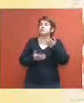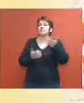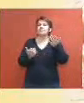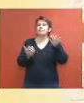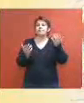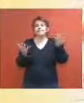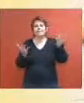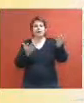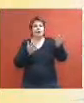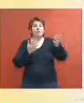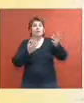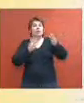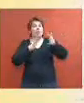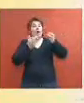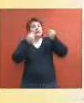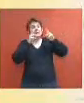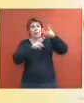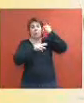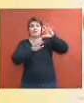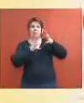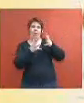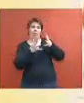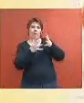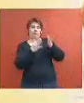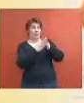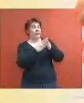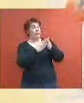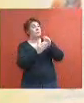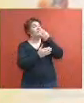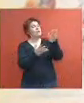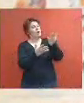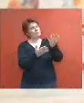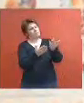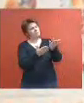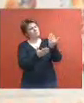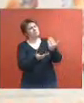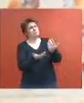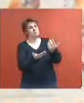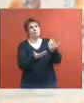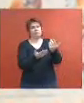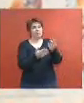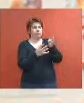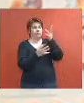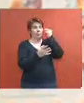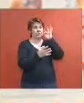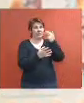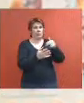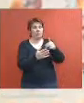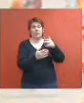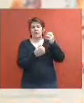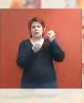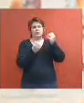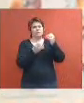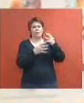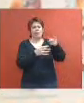Enfin, la seule manière de certains qui comprennent, c'est de leur faire répéter ce qui a été dit et de voir s'ils ont compris. Mais dans les faits, souvent,